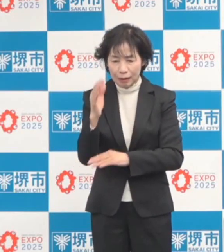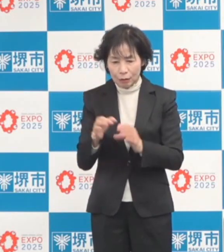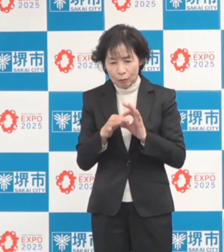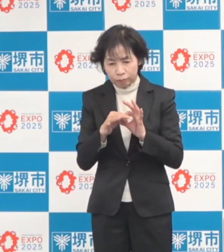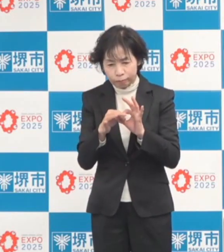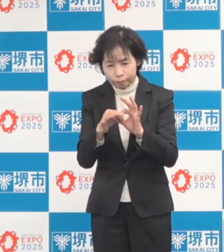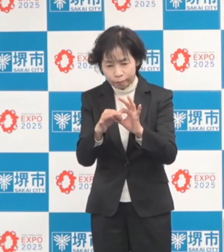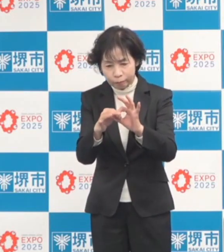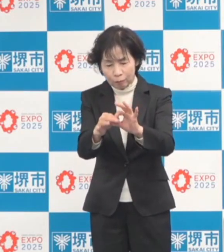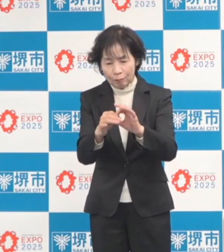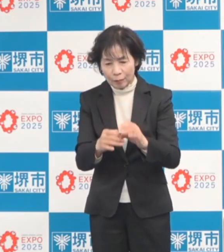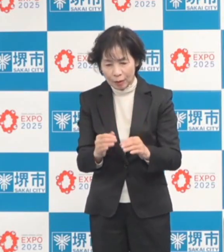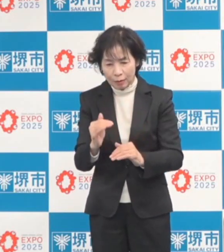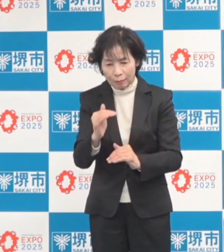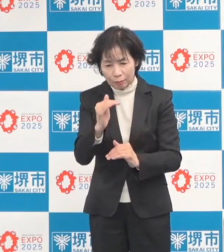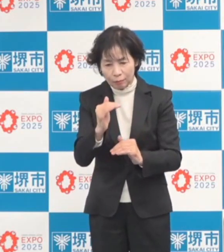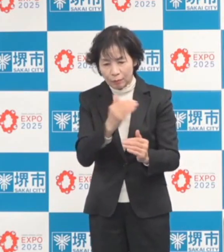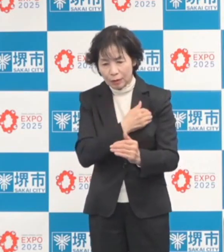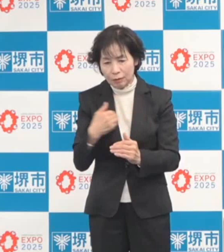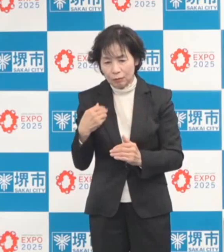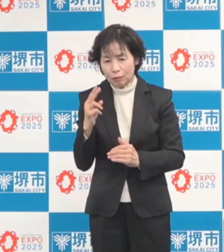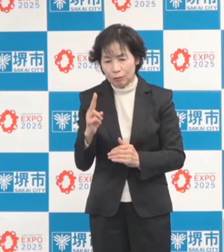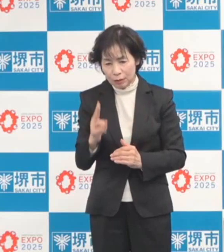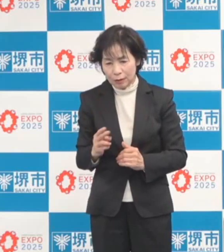りたいと考えております。